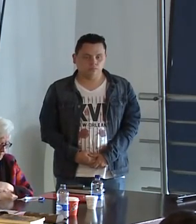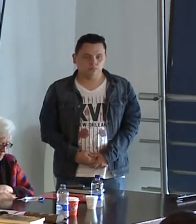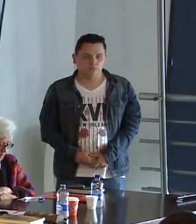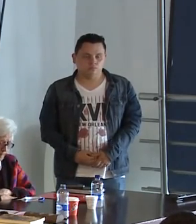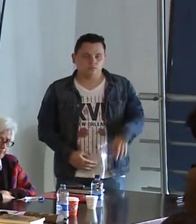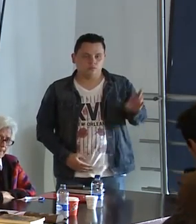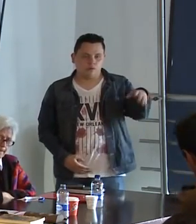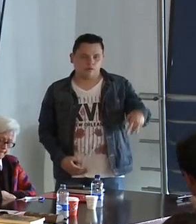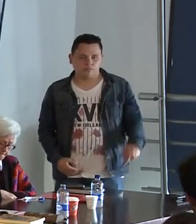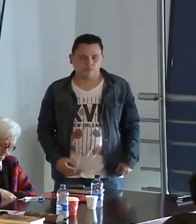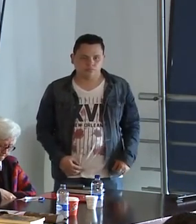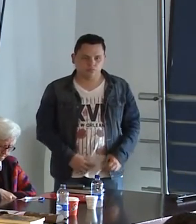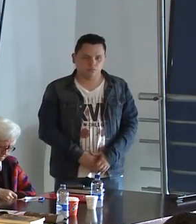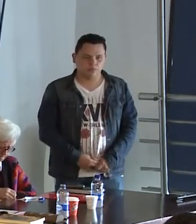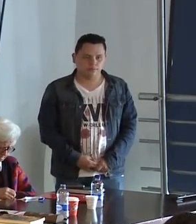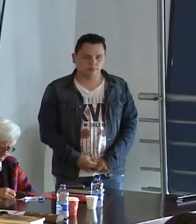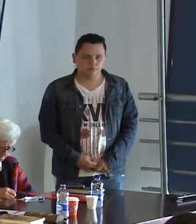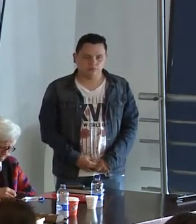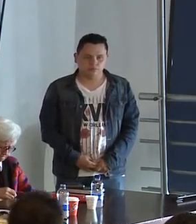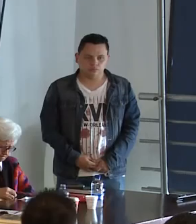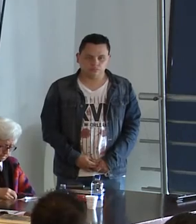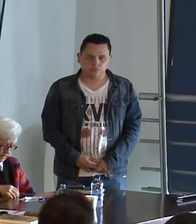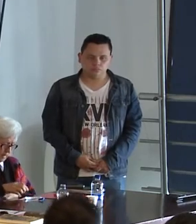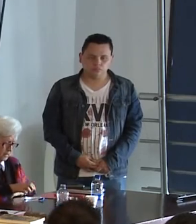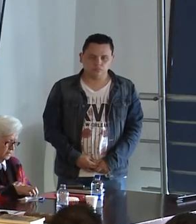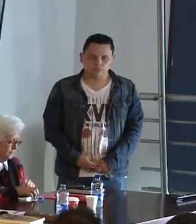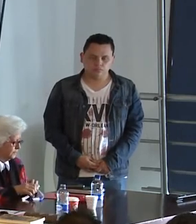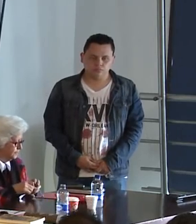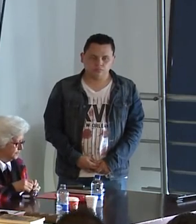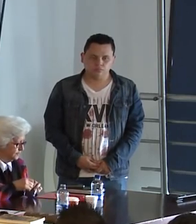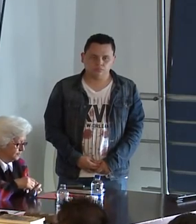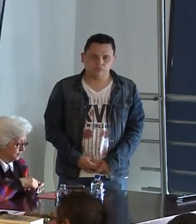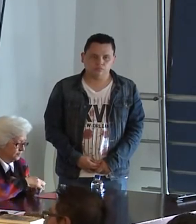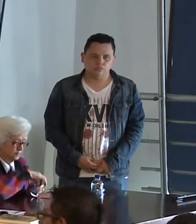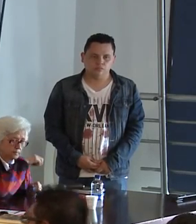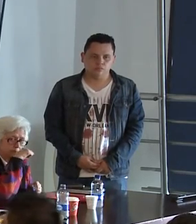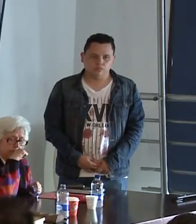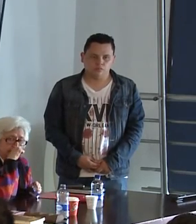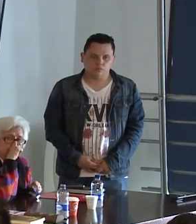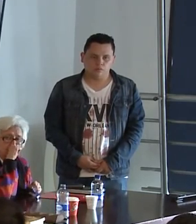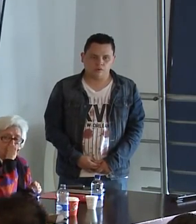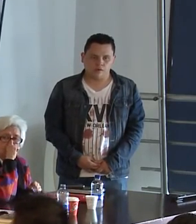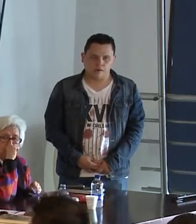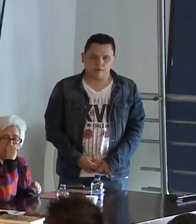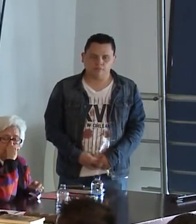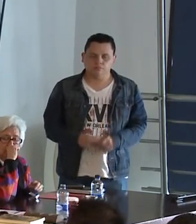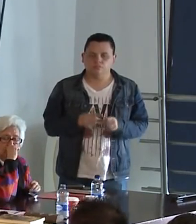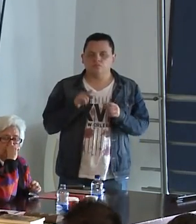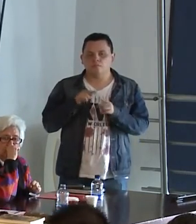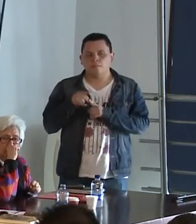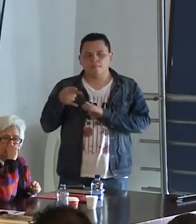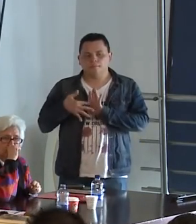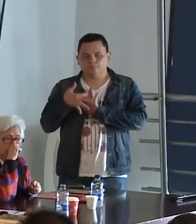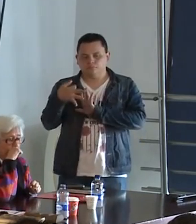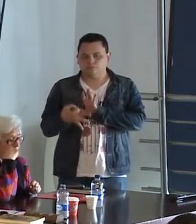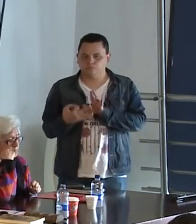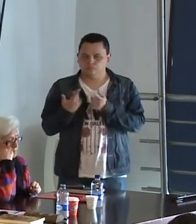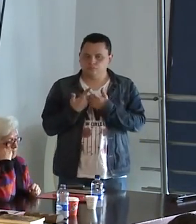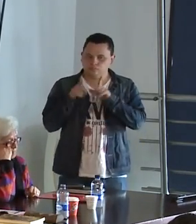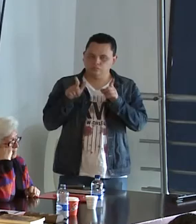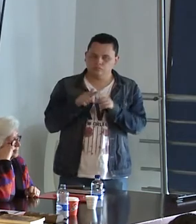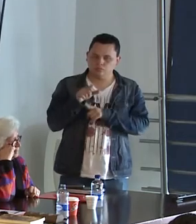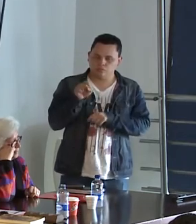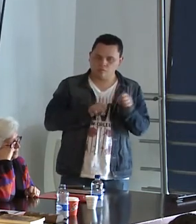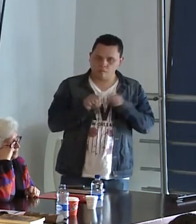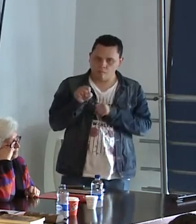que decimos antisistémica y una ética de la liberación. Hemos hablado de una